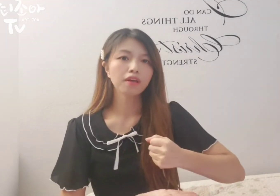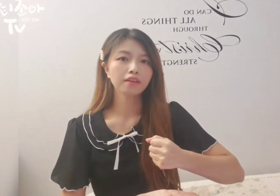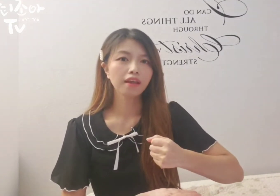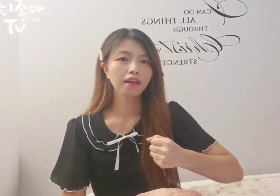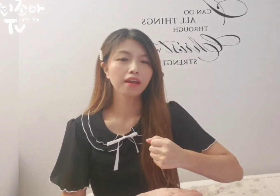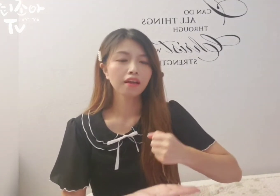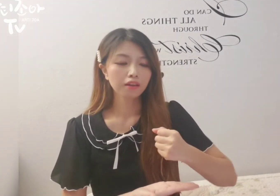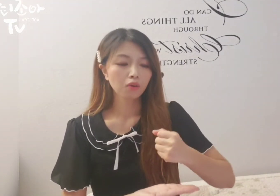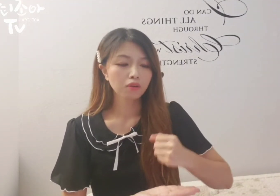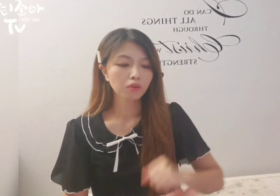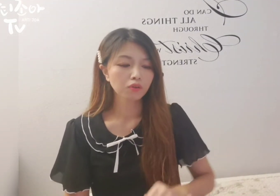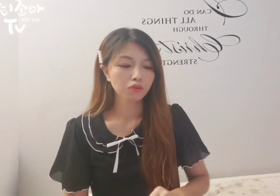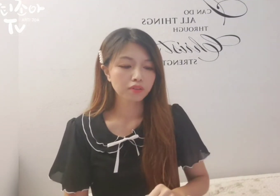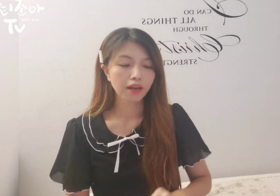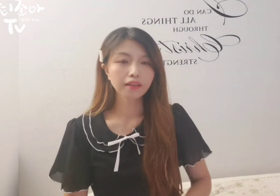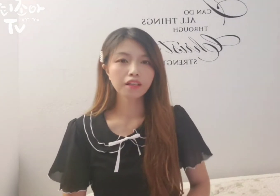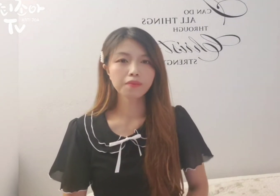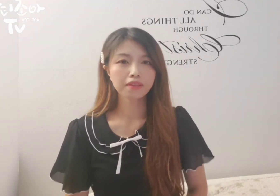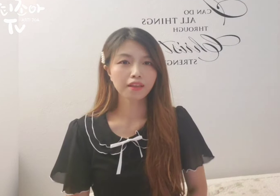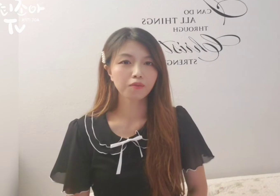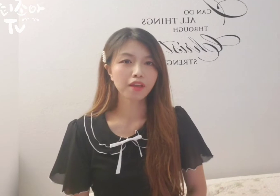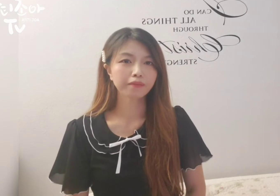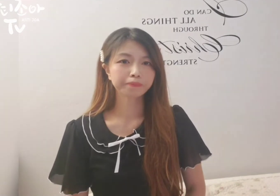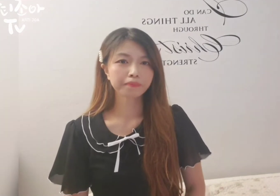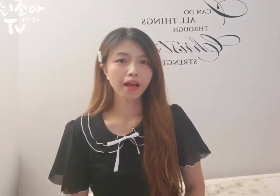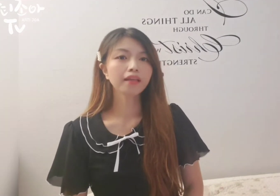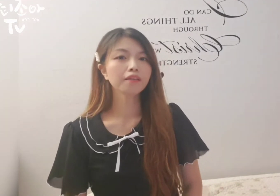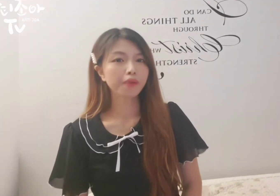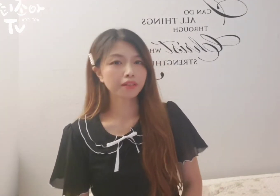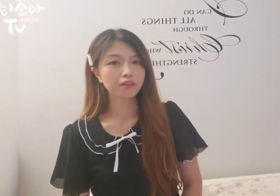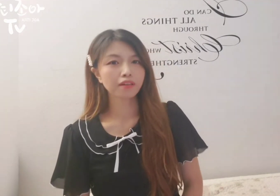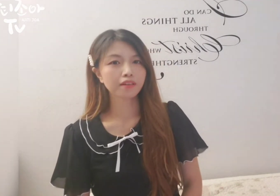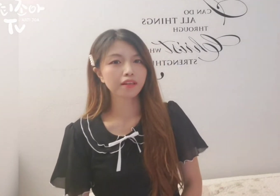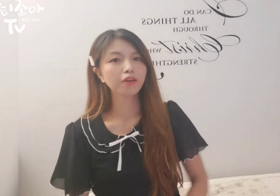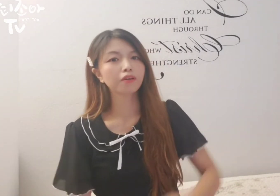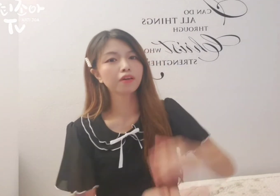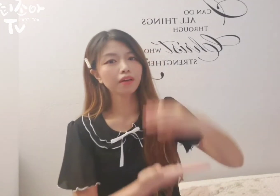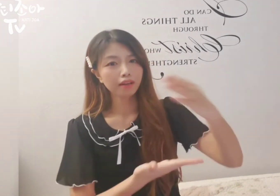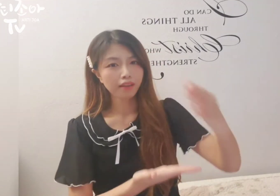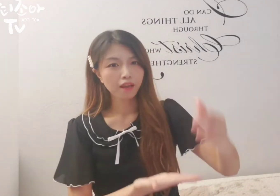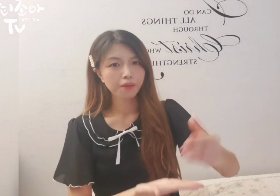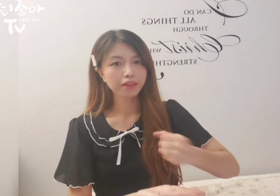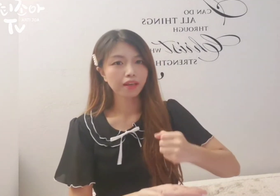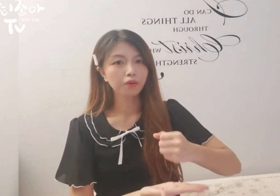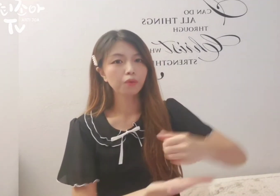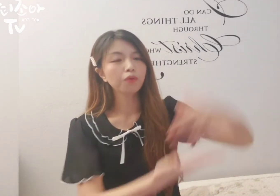수아인데 여기서는 주체가 하나님이기 때문에 하나님이 받으셔야 되잖아요 내가 받는게 아니고